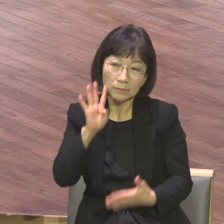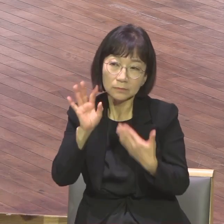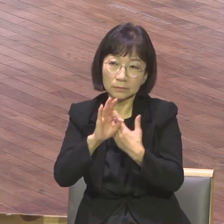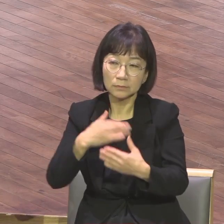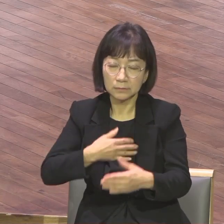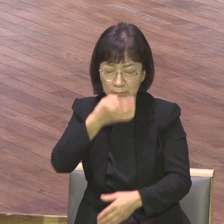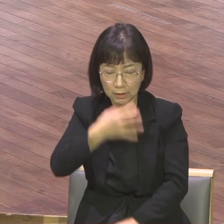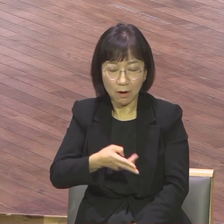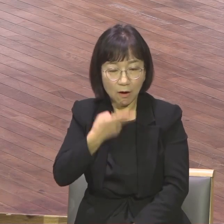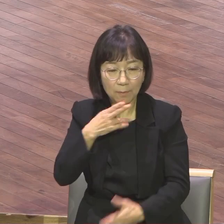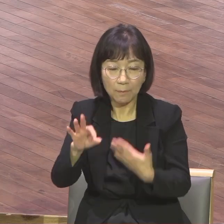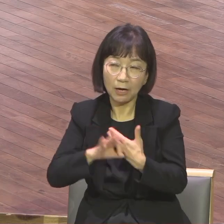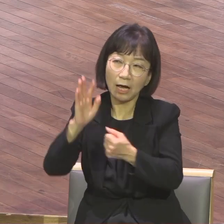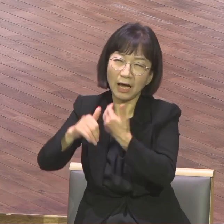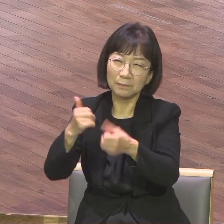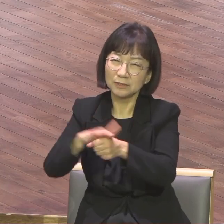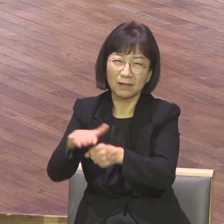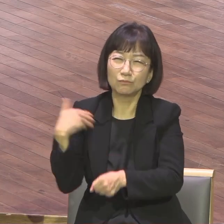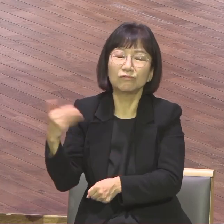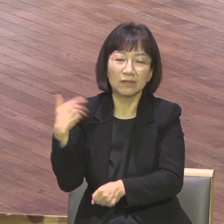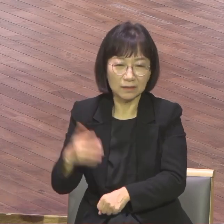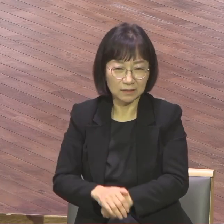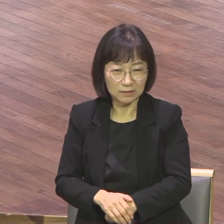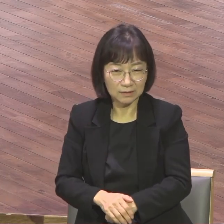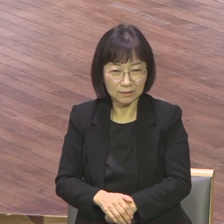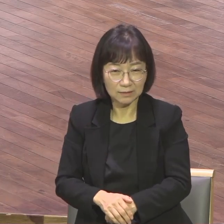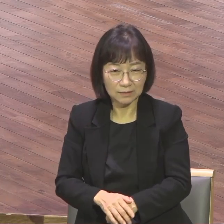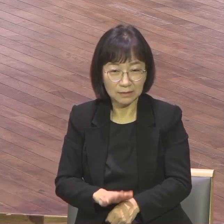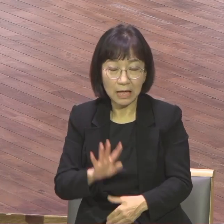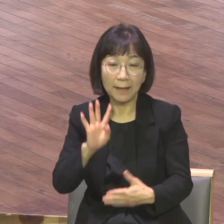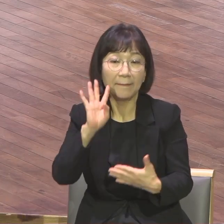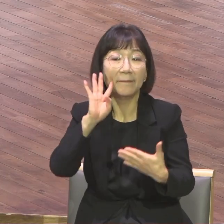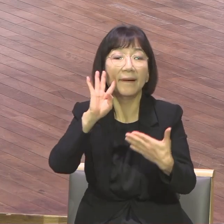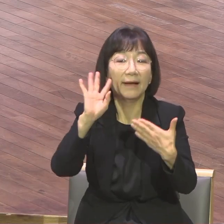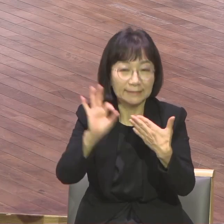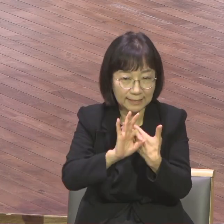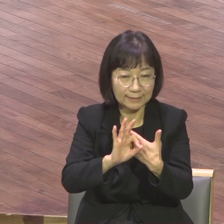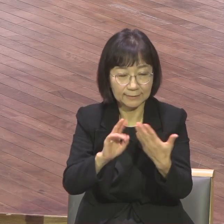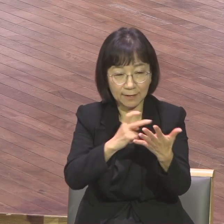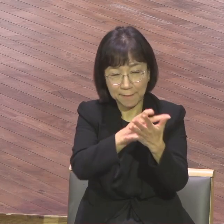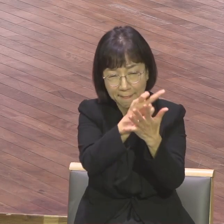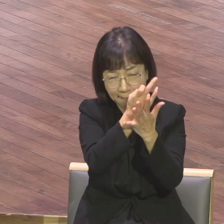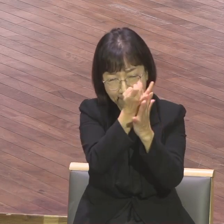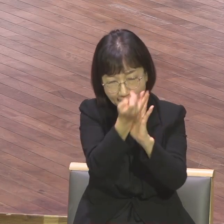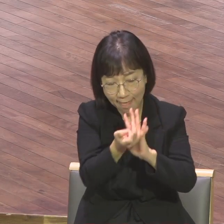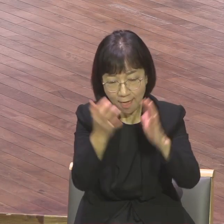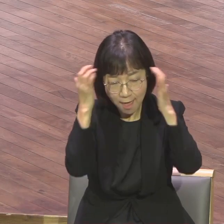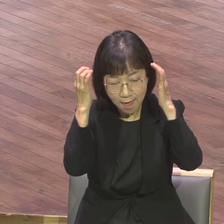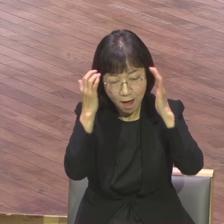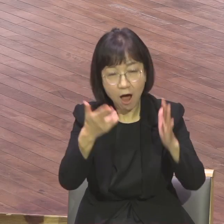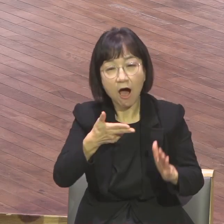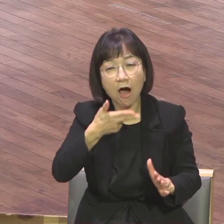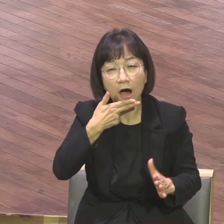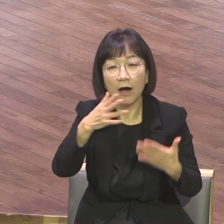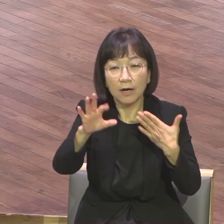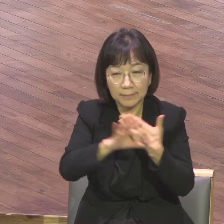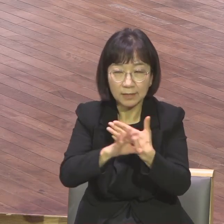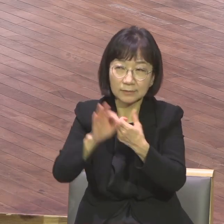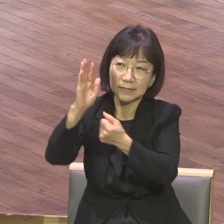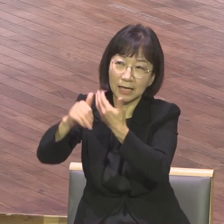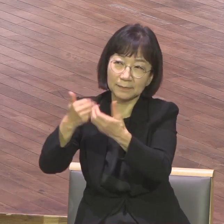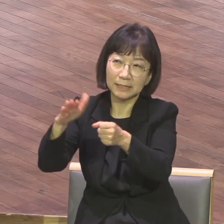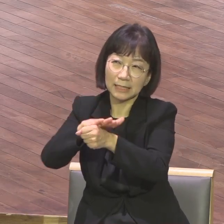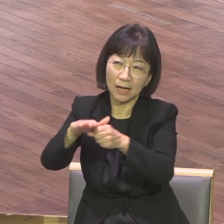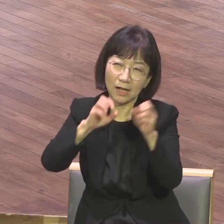사랑을 몰랐을 테지. 만약 많은 형제 자매가 힘들지 않았다면 하나님의